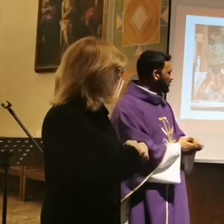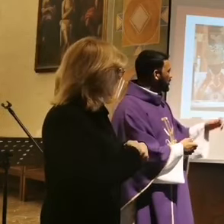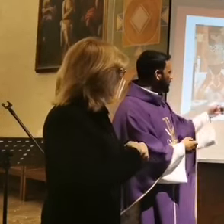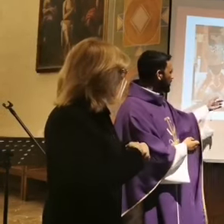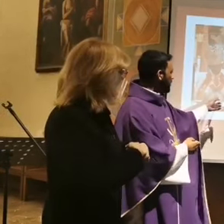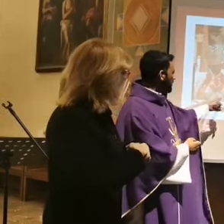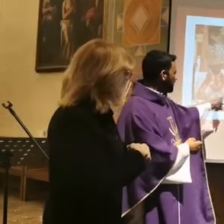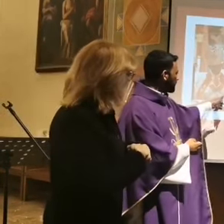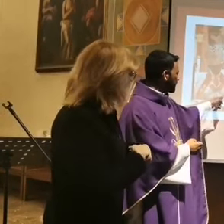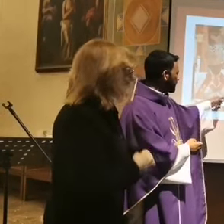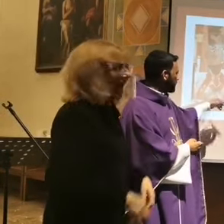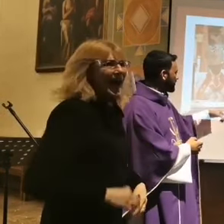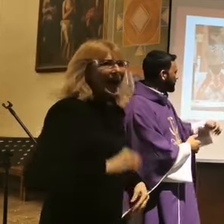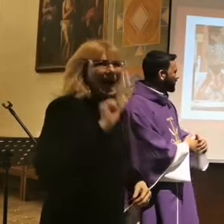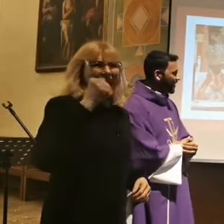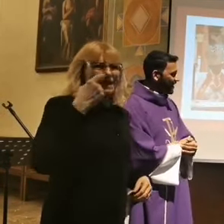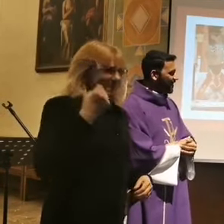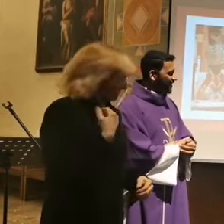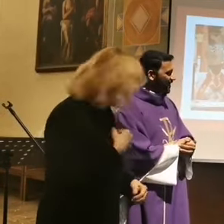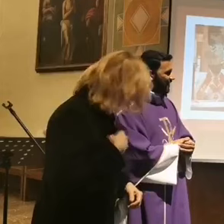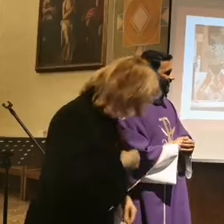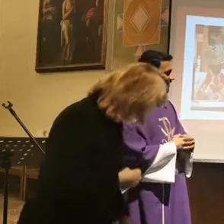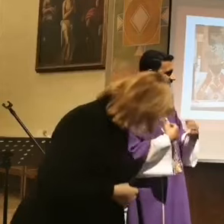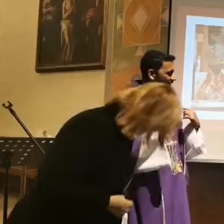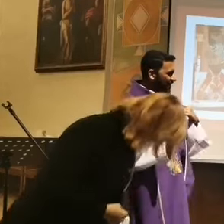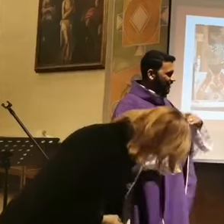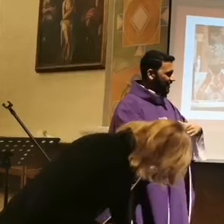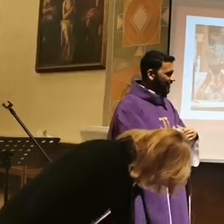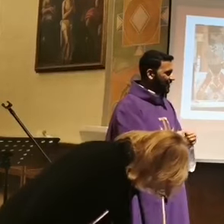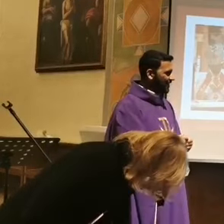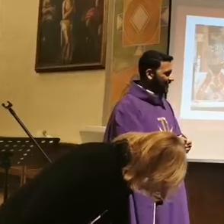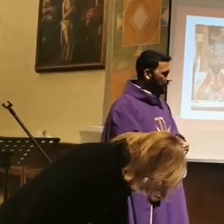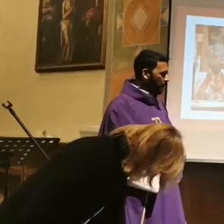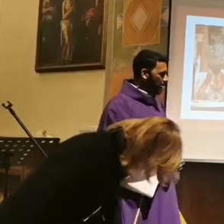ubiera. Albo si. Ale ubiera